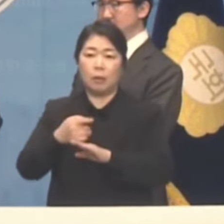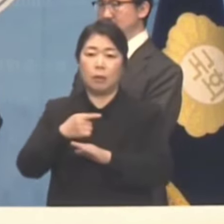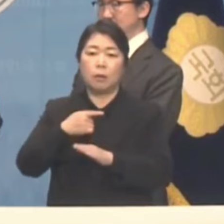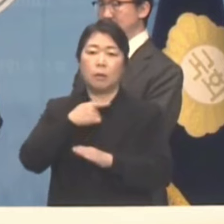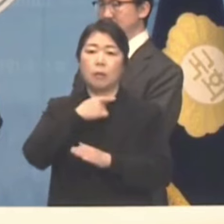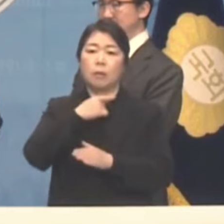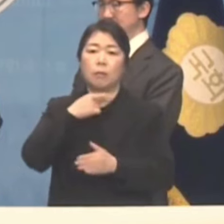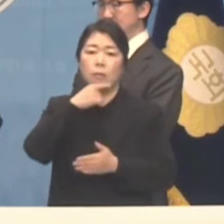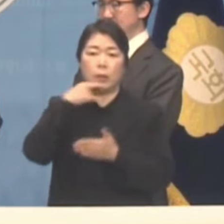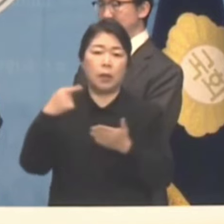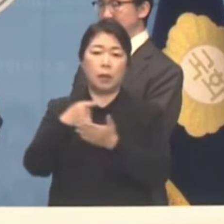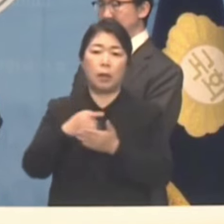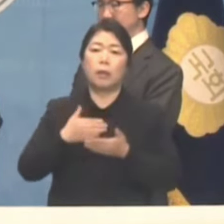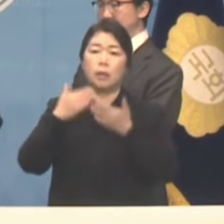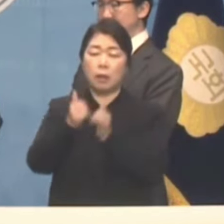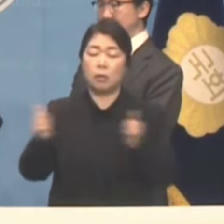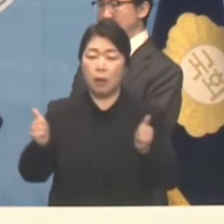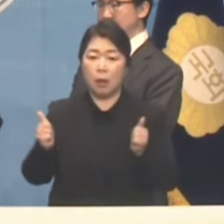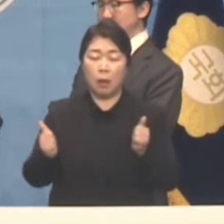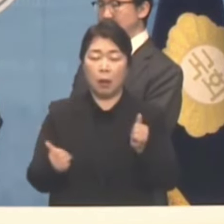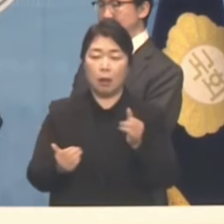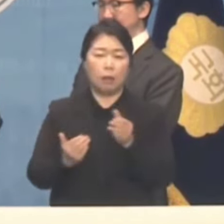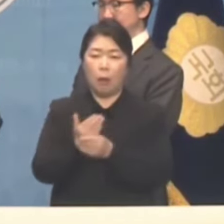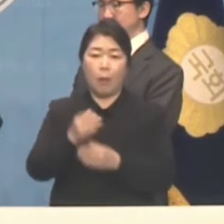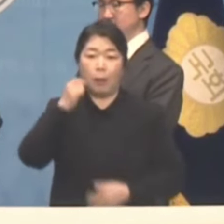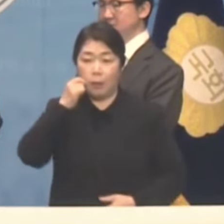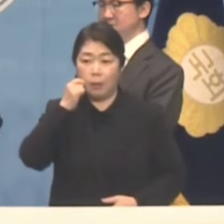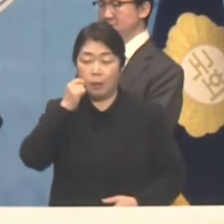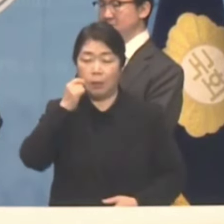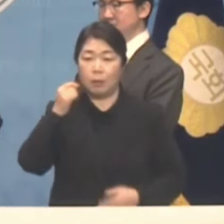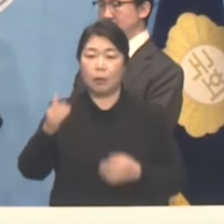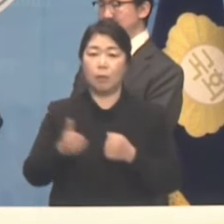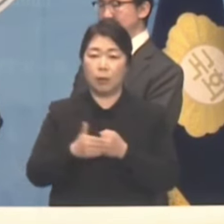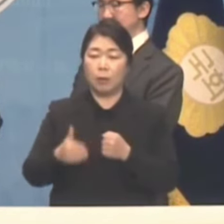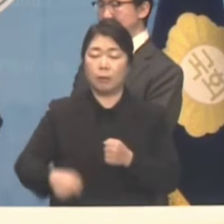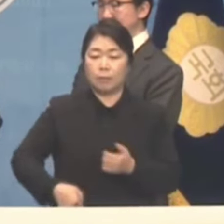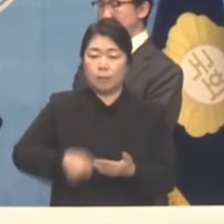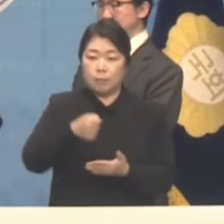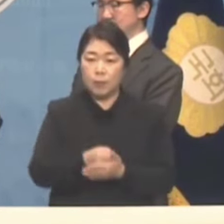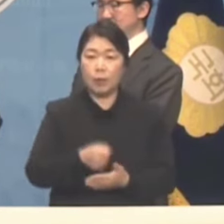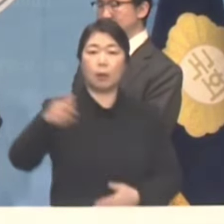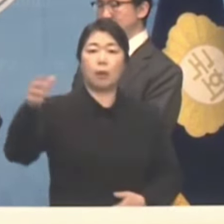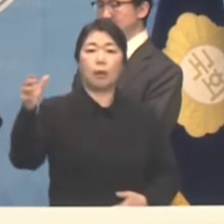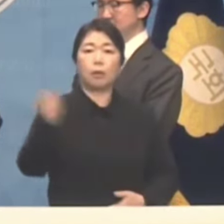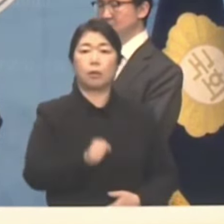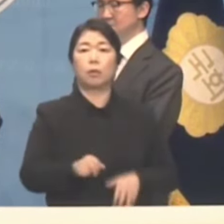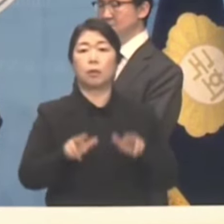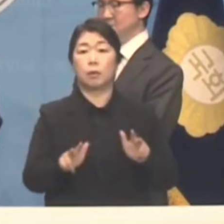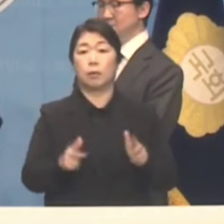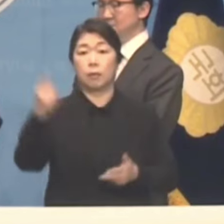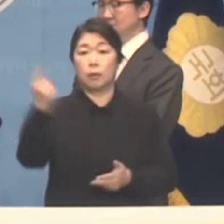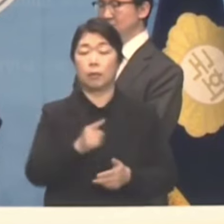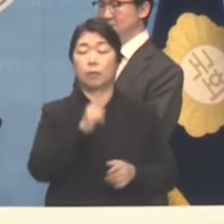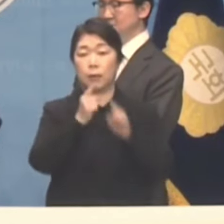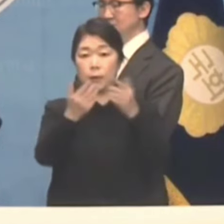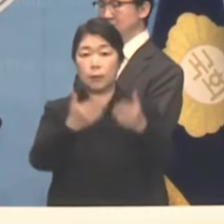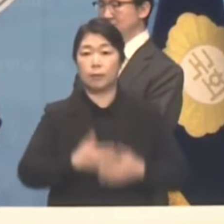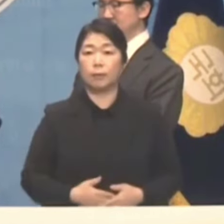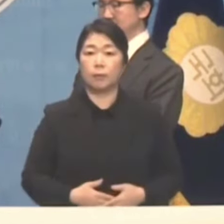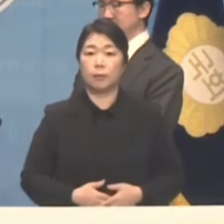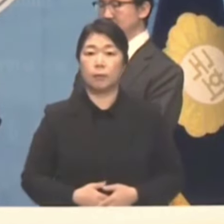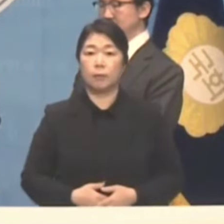생산되는 것을 막을 수 있다고 생각했기 때문에 용기를 내서이 자리에 서게 된 것입니다